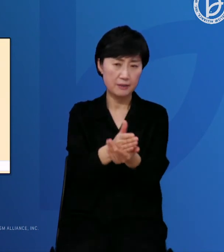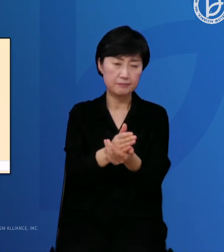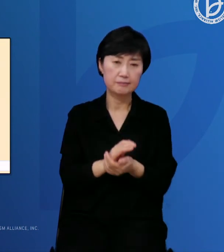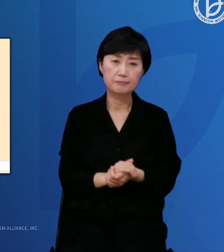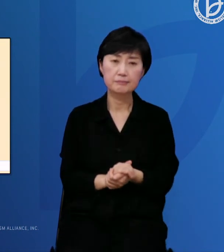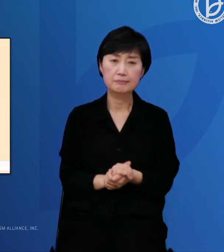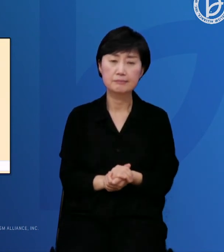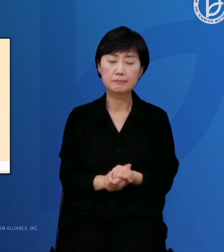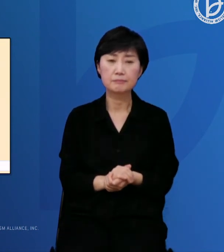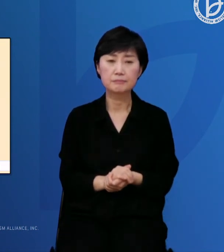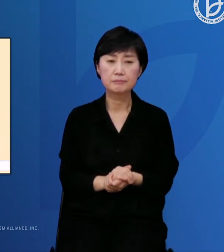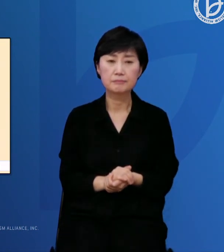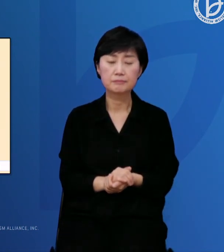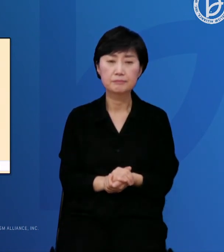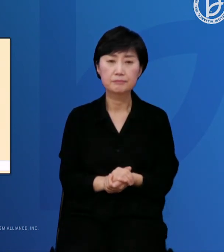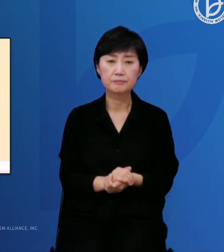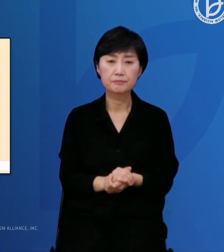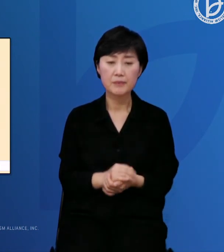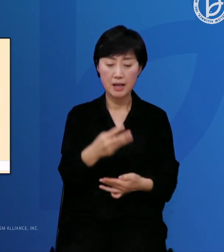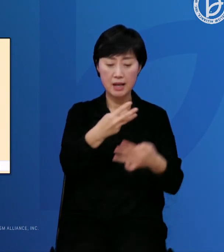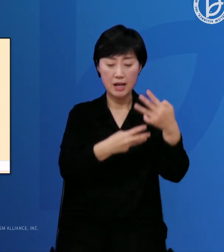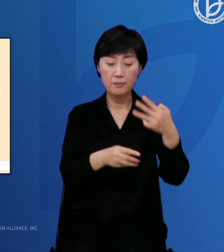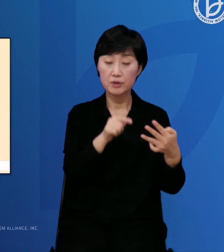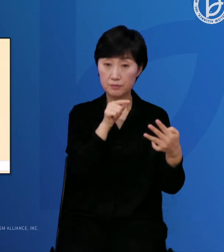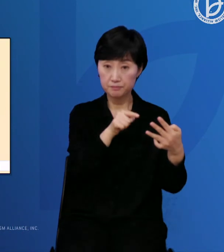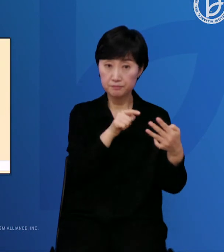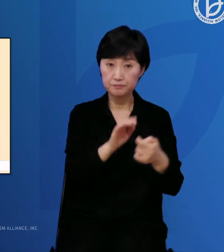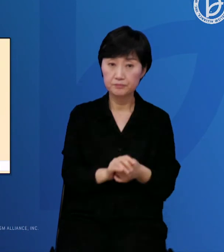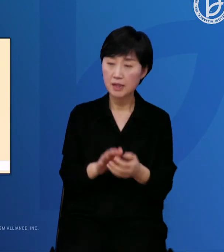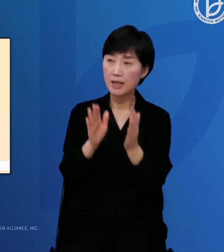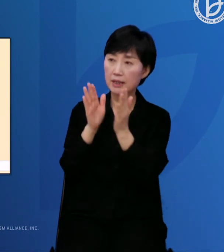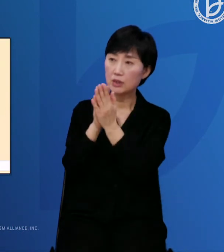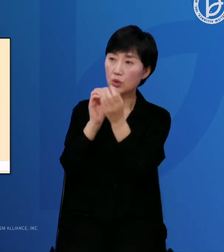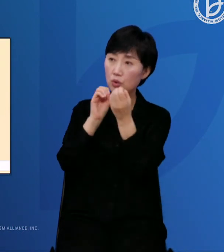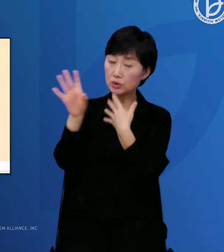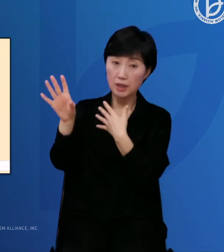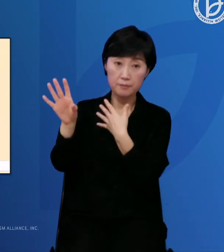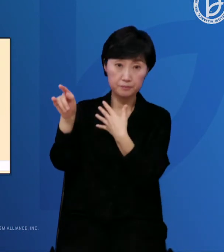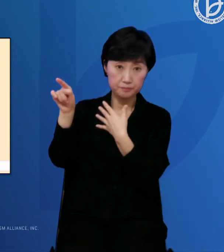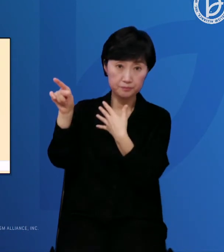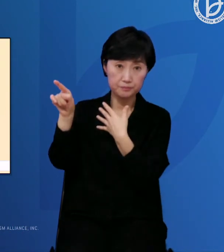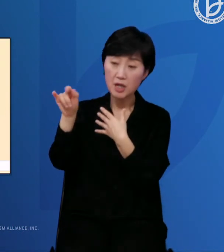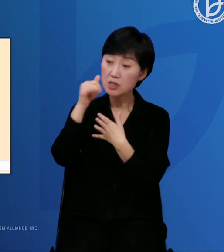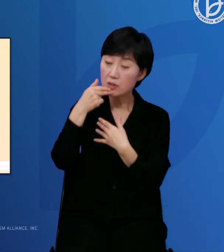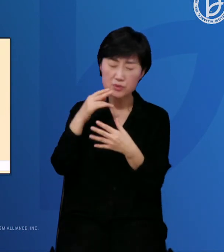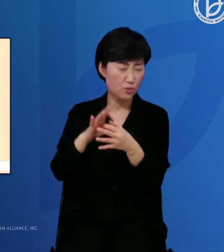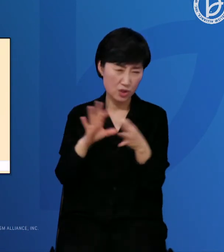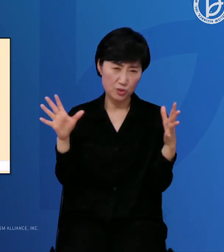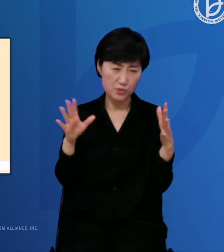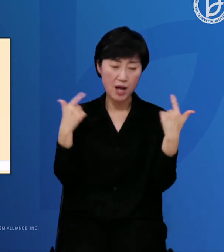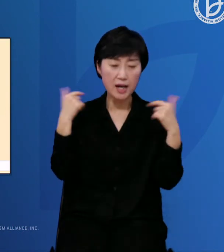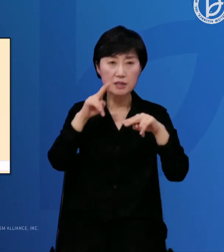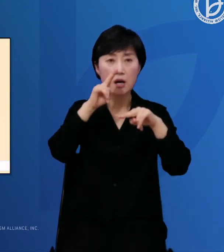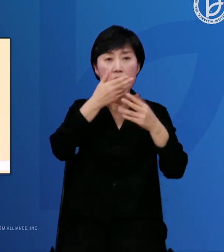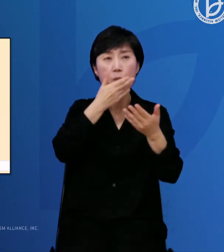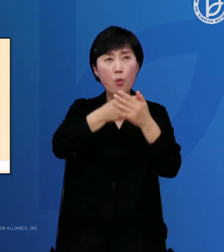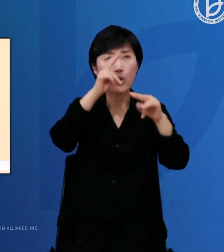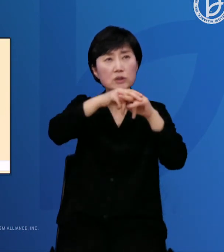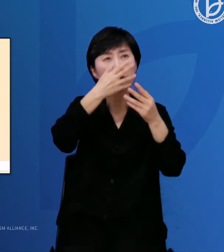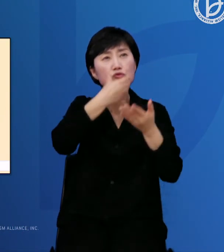강조했습니다. 특히 렘넌트들은 응답과 상관없이 항상 보좌의 축복을 누리는 기도